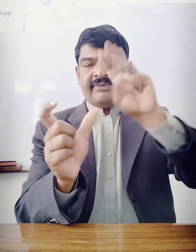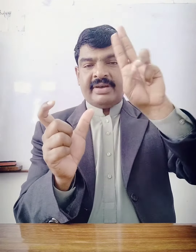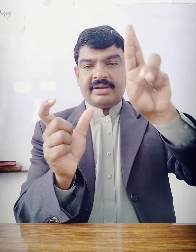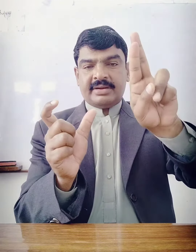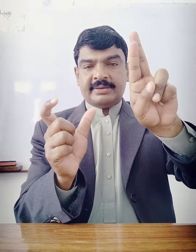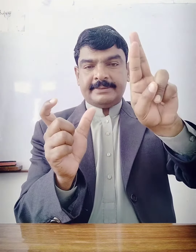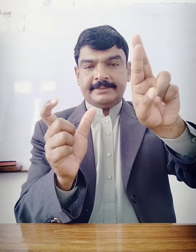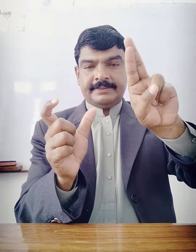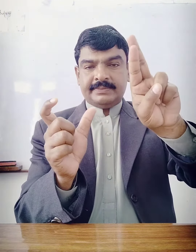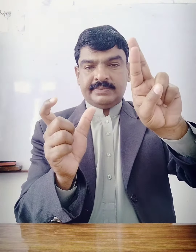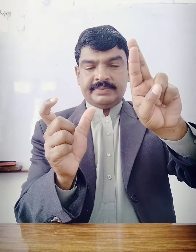सफ़र।